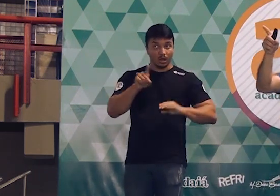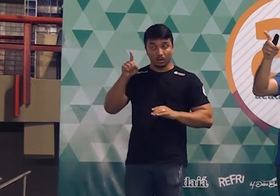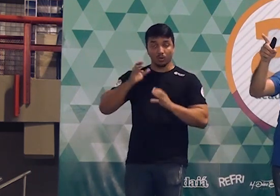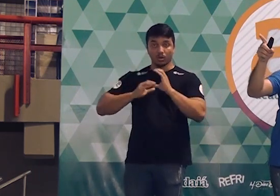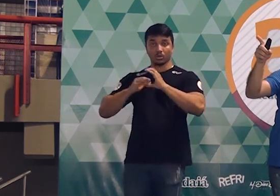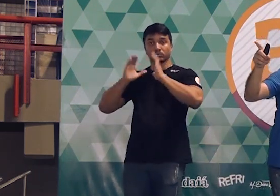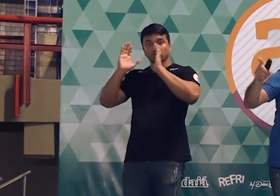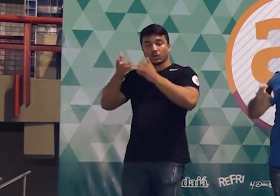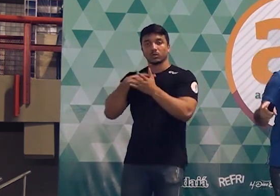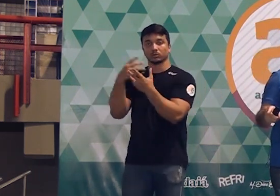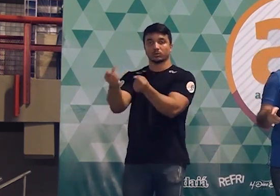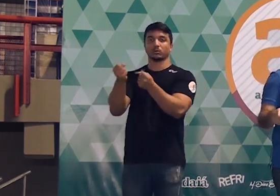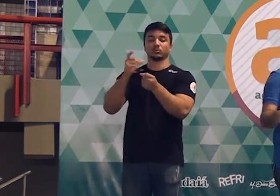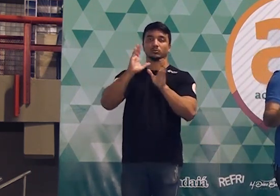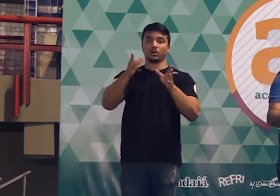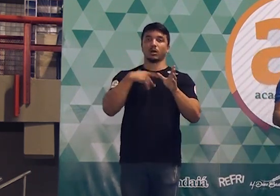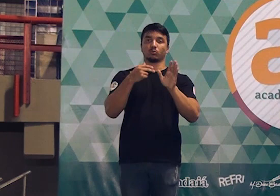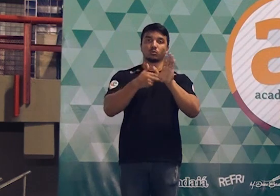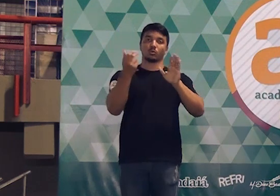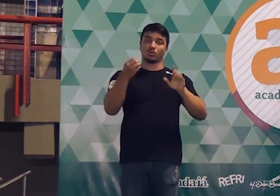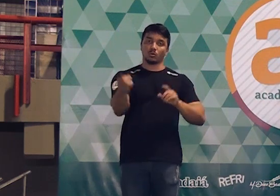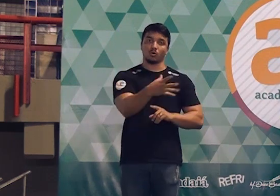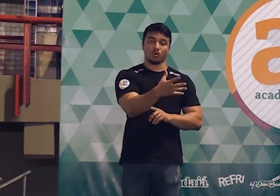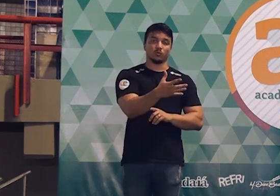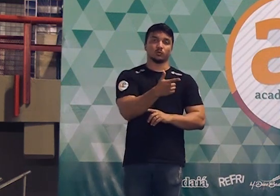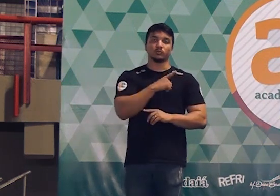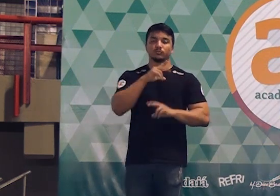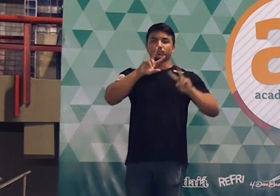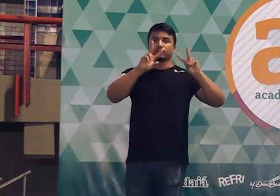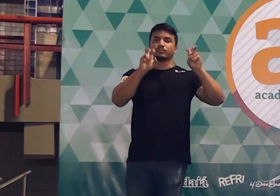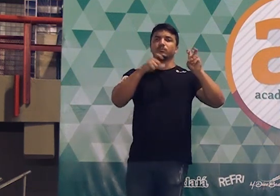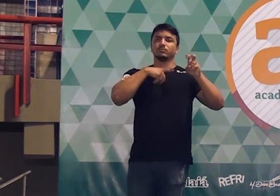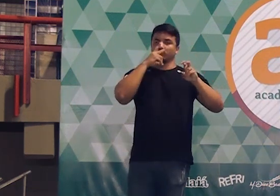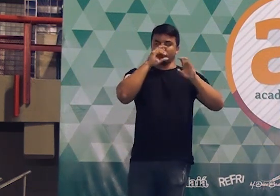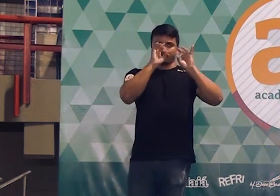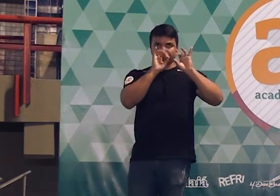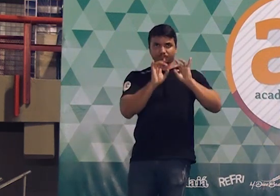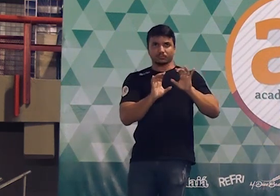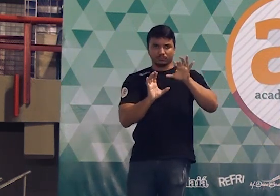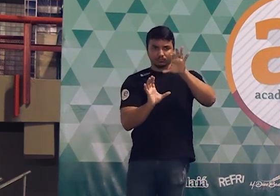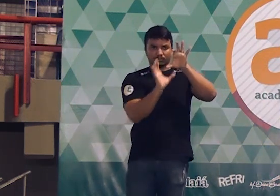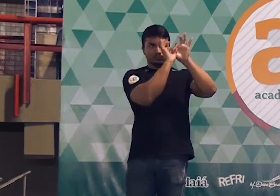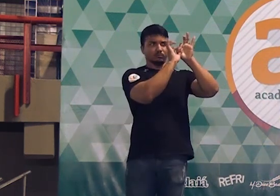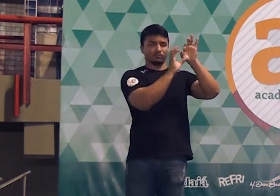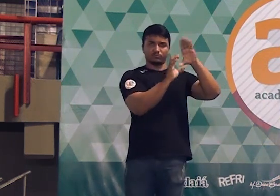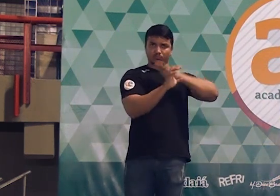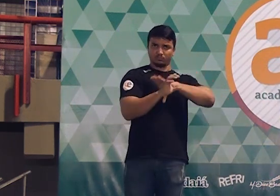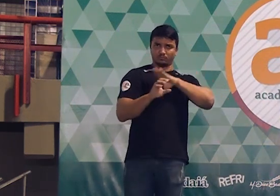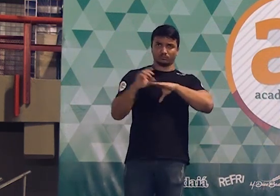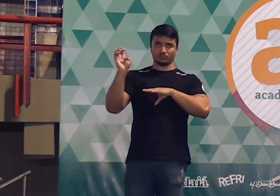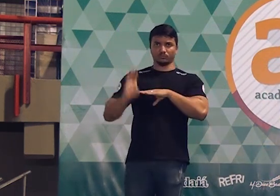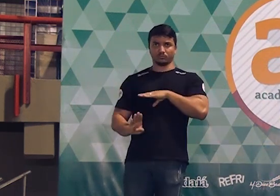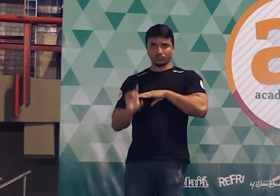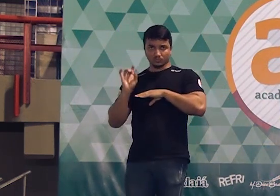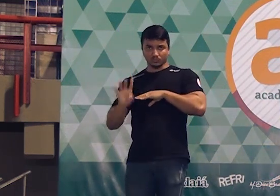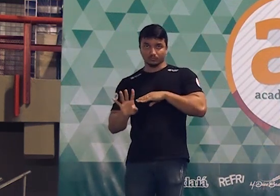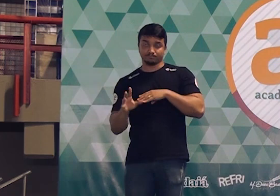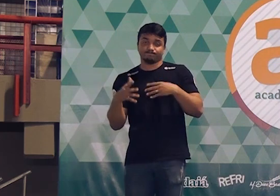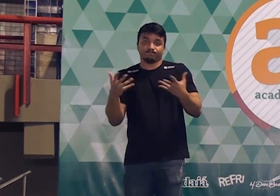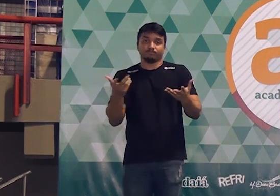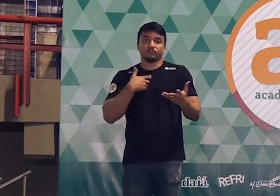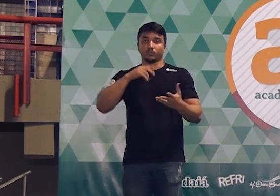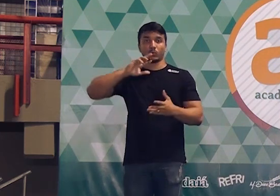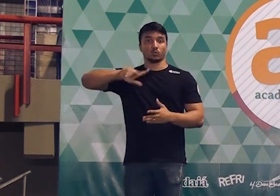cobrou isso, ok? Vários autores questionam o exclusivismo econômico, tá? Cuidado, ele